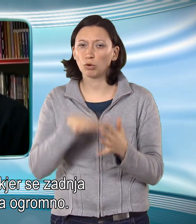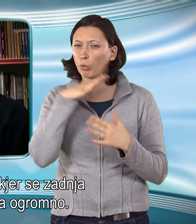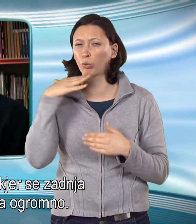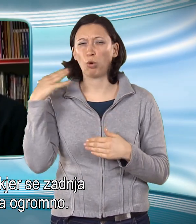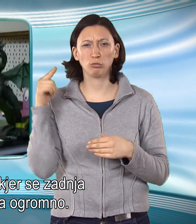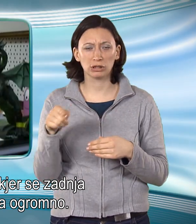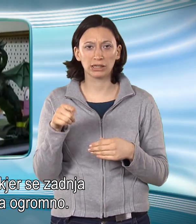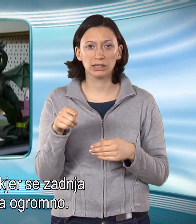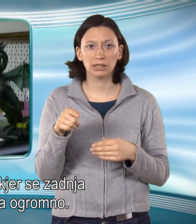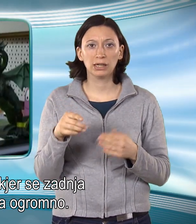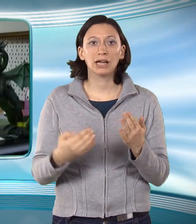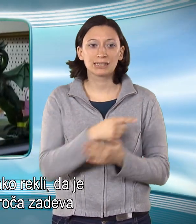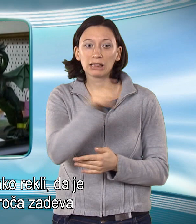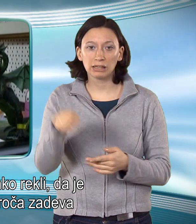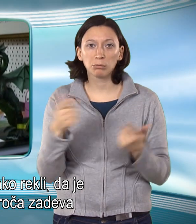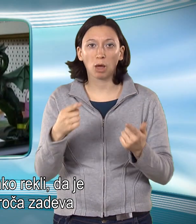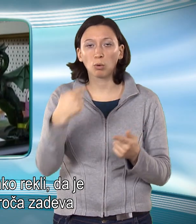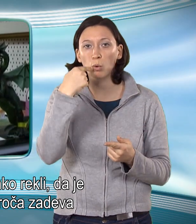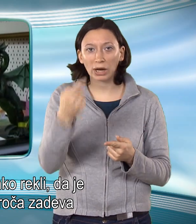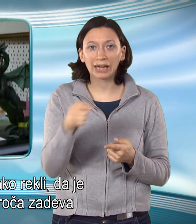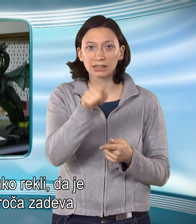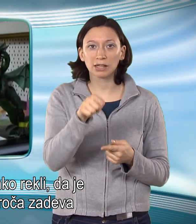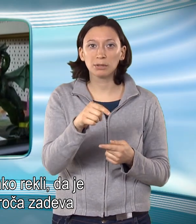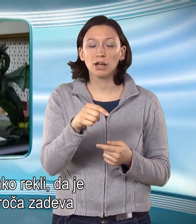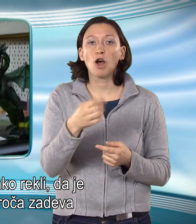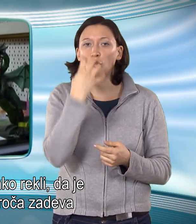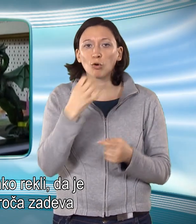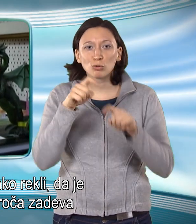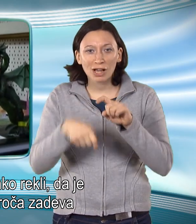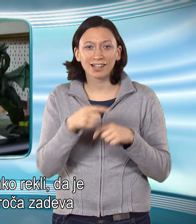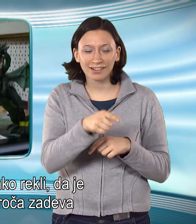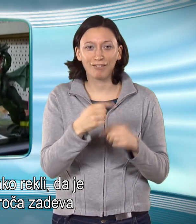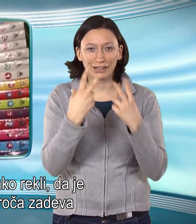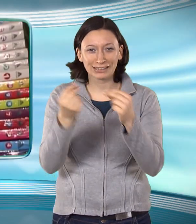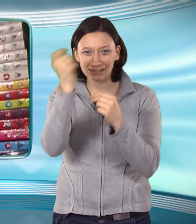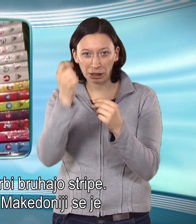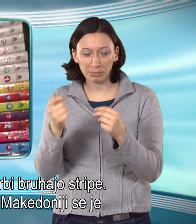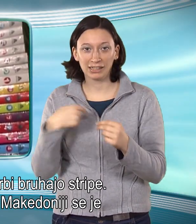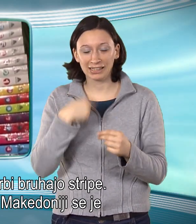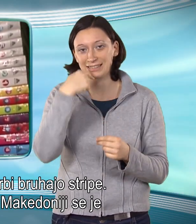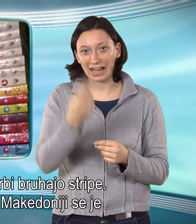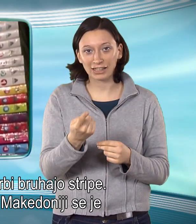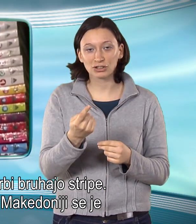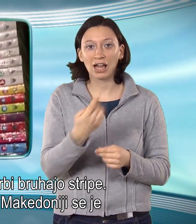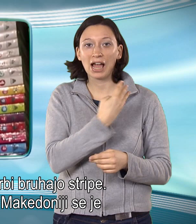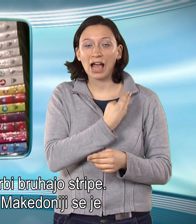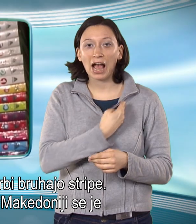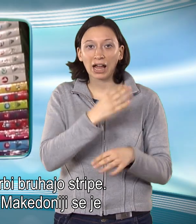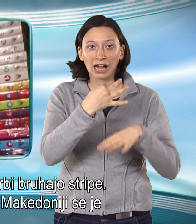ogromno tega. Za njih bi pa res lahko rekel, da tam je pa precej vroča ta zadeva in jaz rečem, da in Hrvati in Srbi